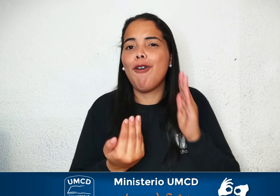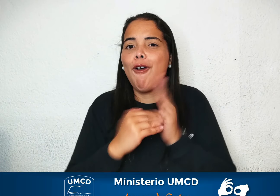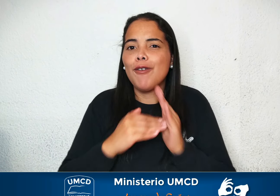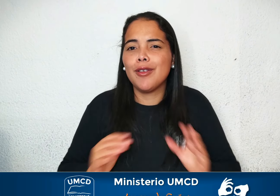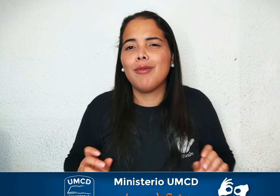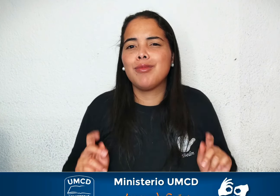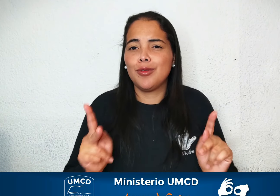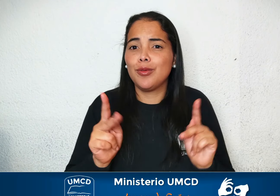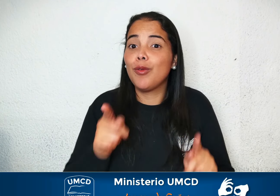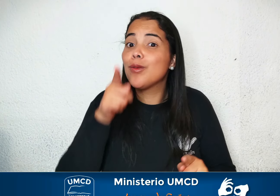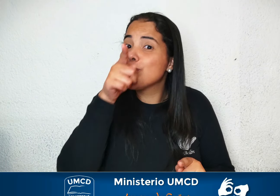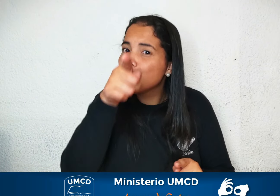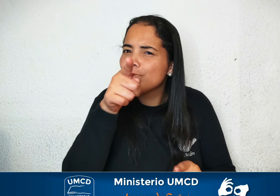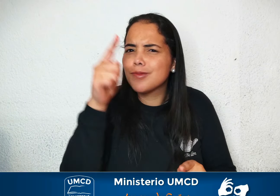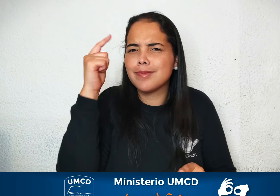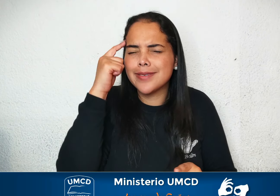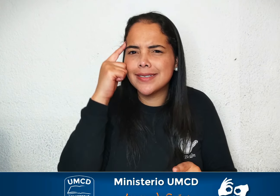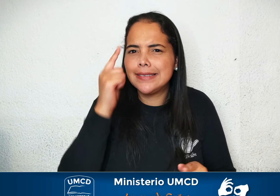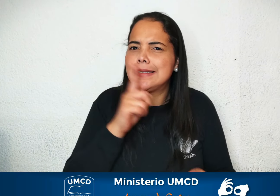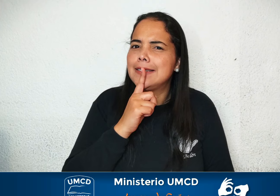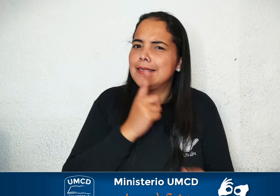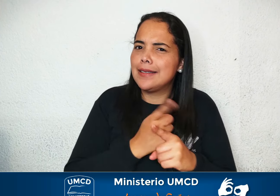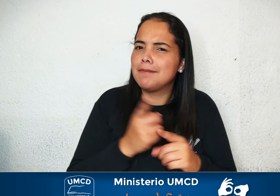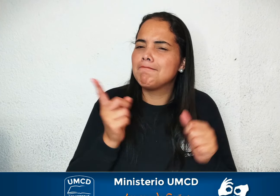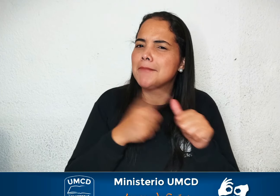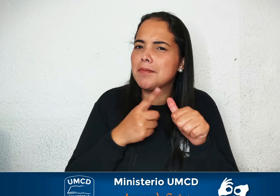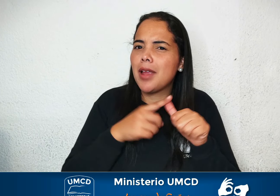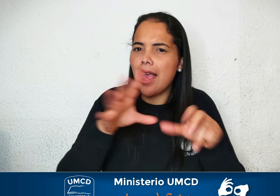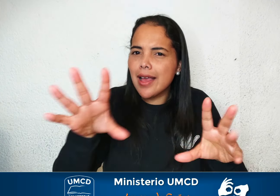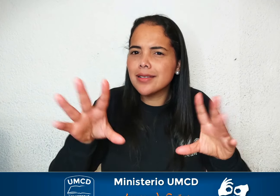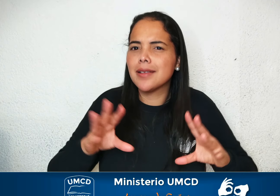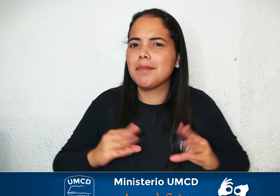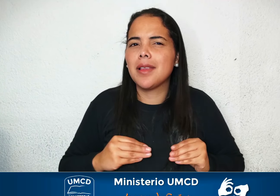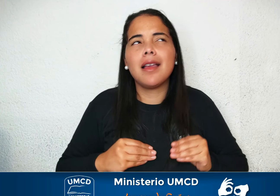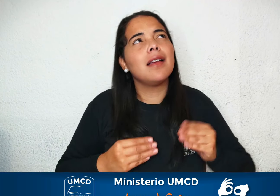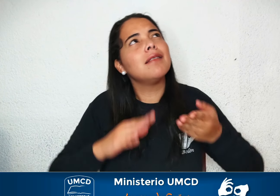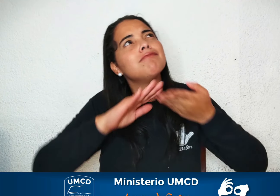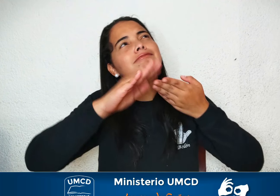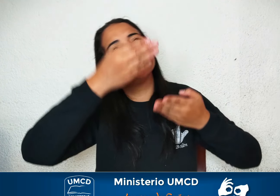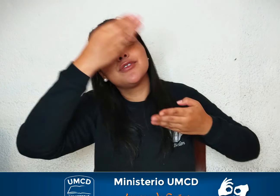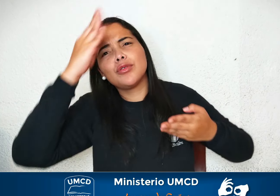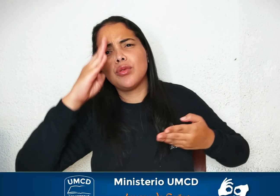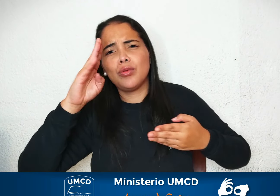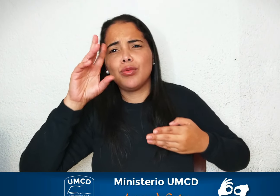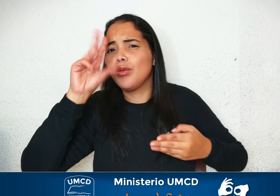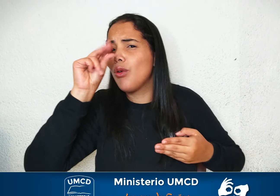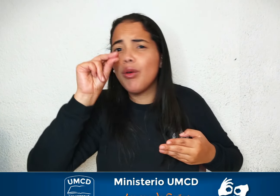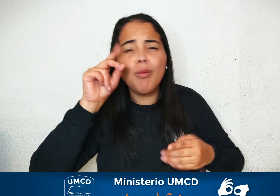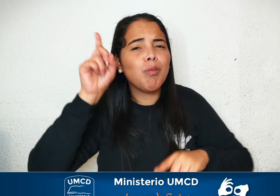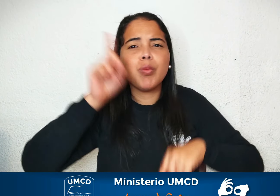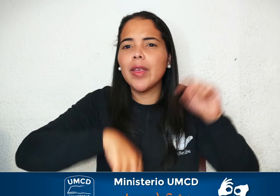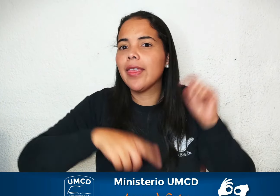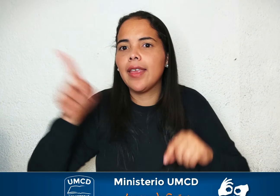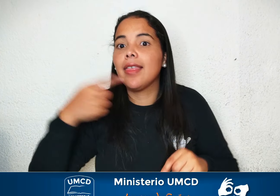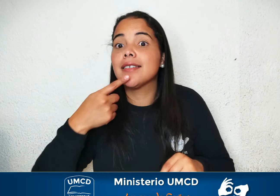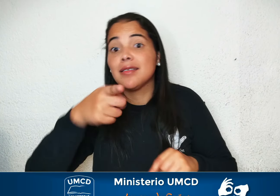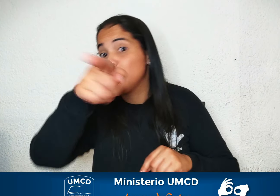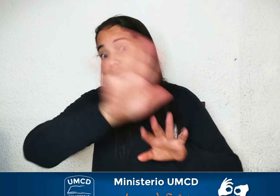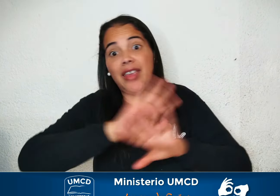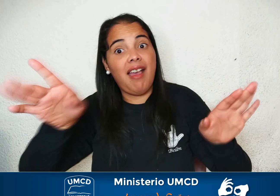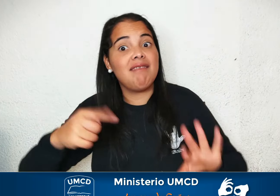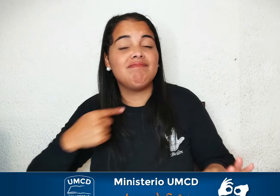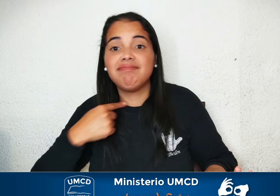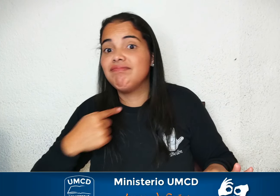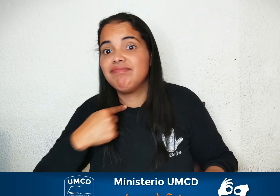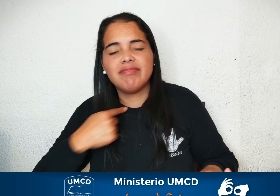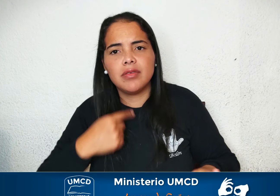Dios. Esa es la clave, el aceptar el perdón de Dios. Nadie, escuche bien,